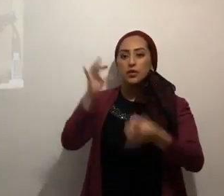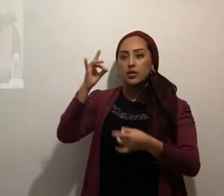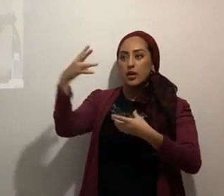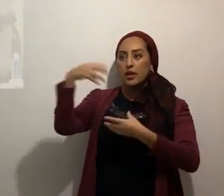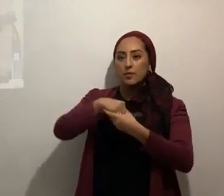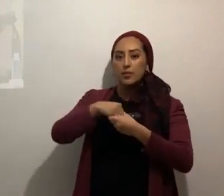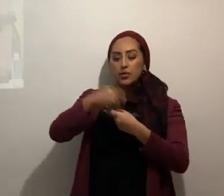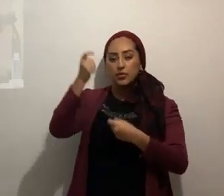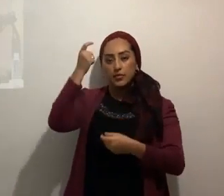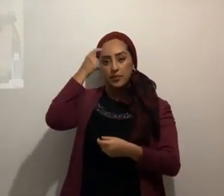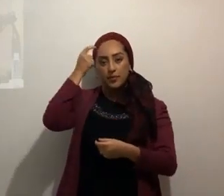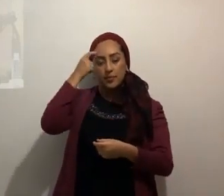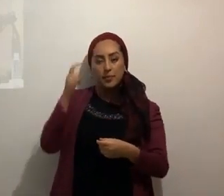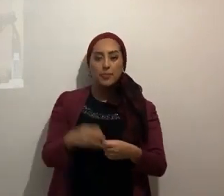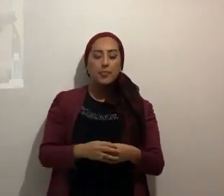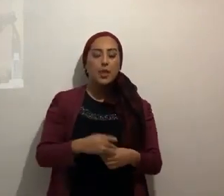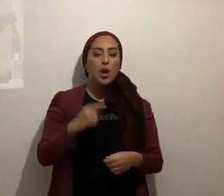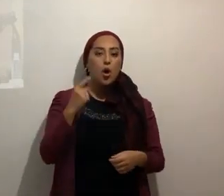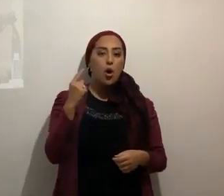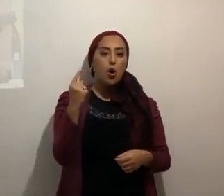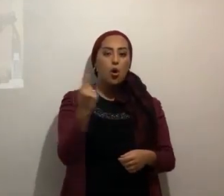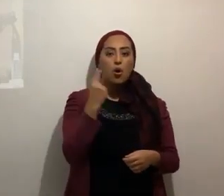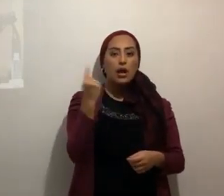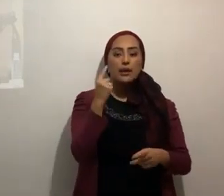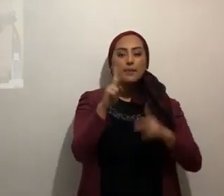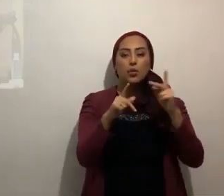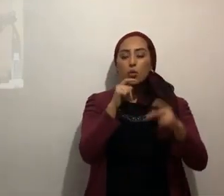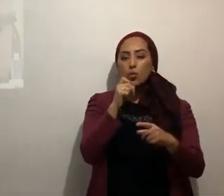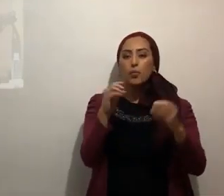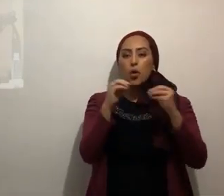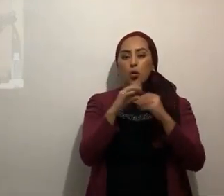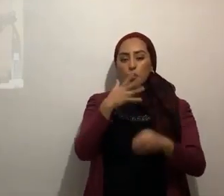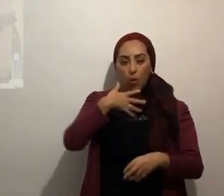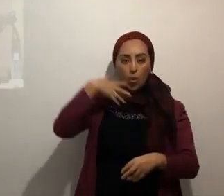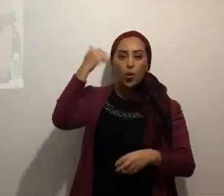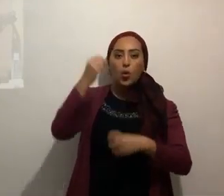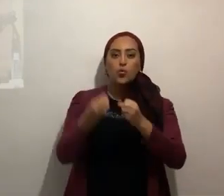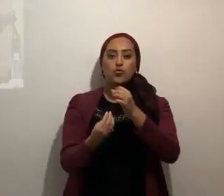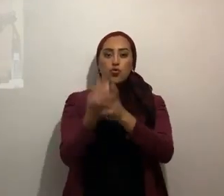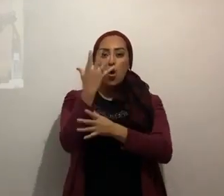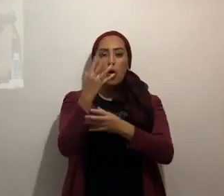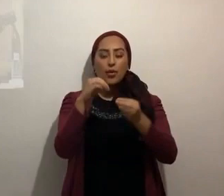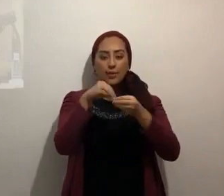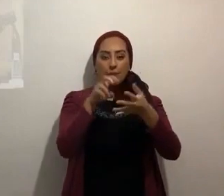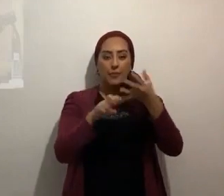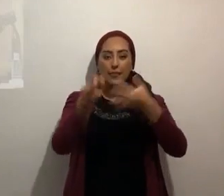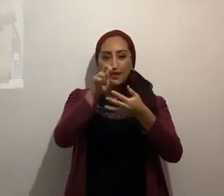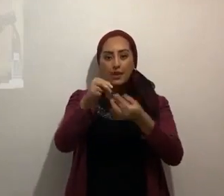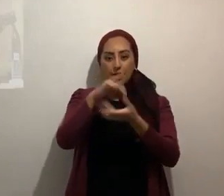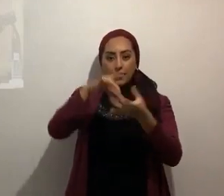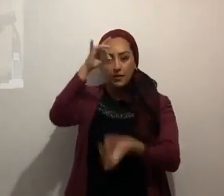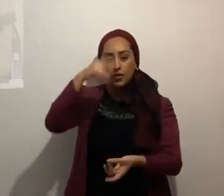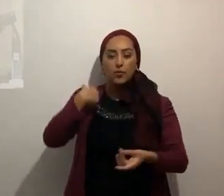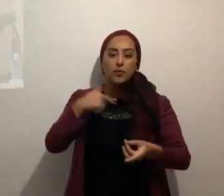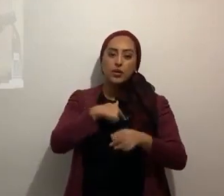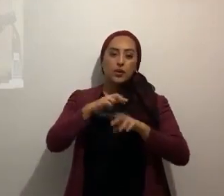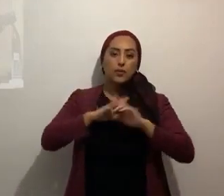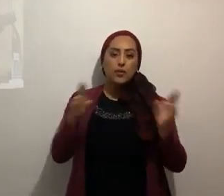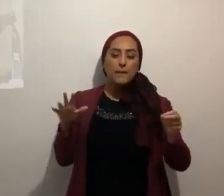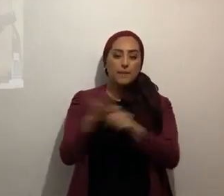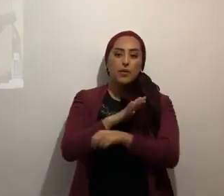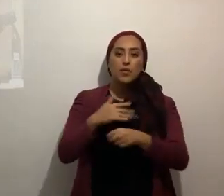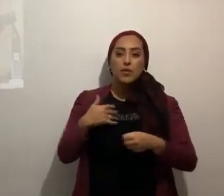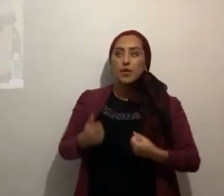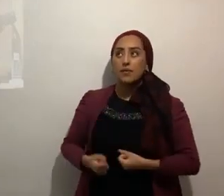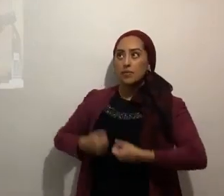conciencia. Solamente en los más crecidos espiritualmente, en los que ya nos rendimos a los pies de